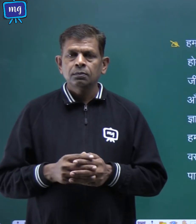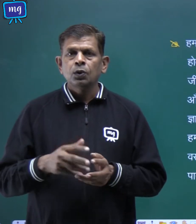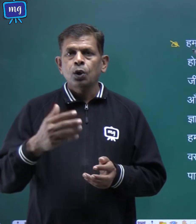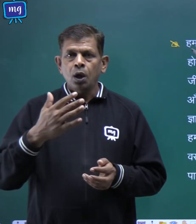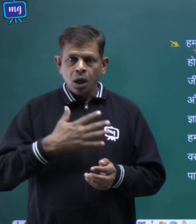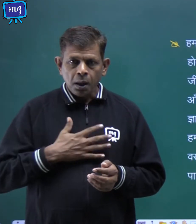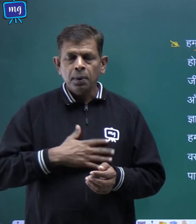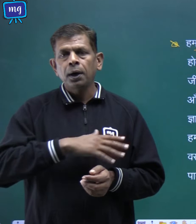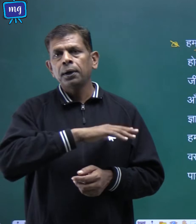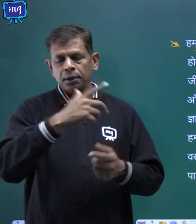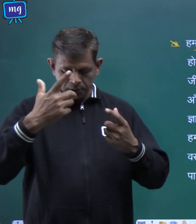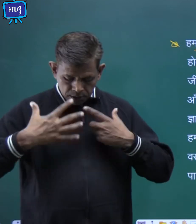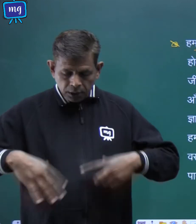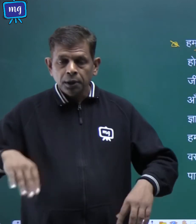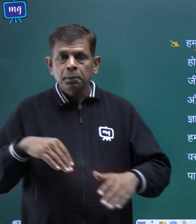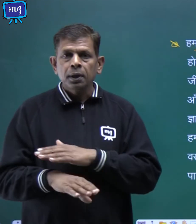हमारे शरीर में